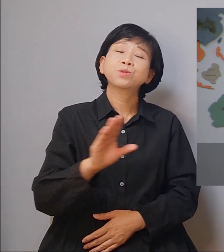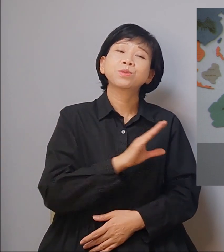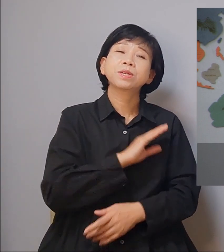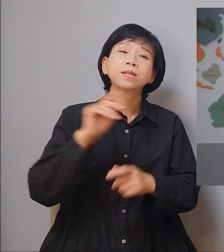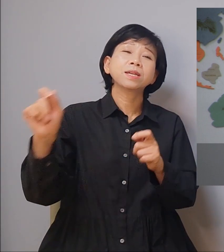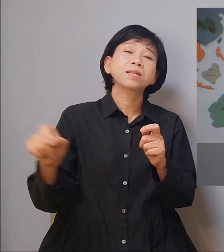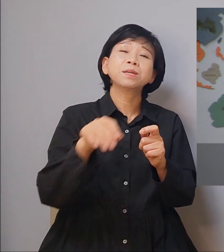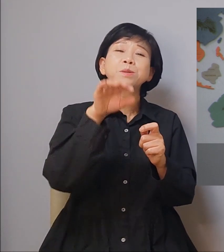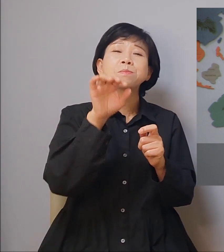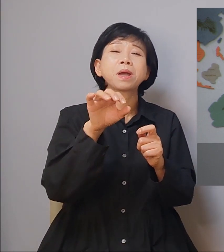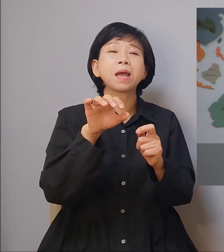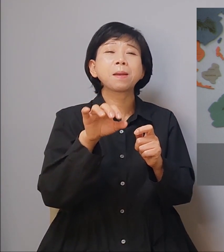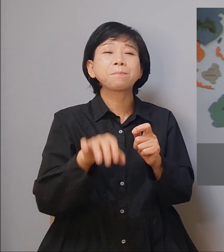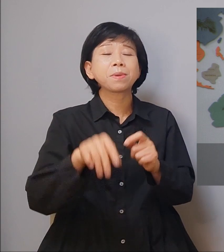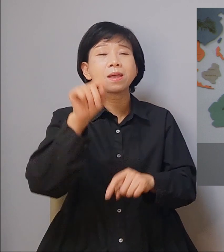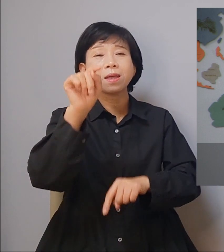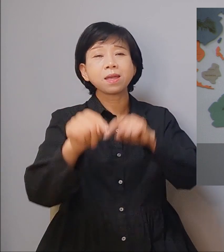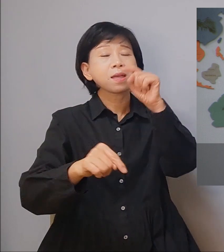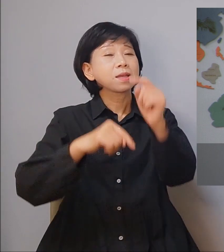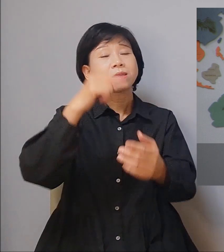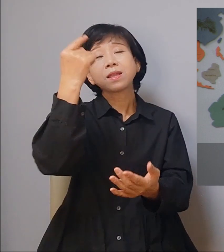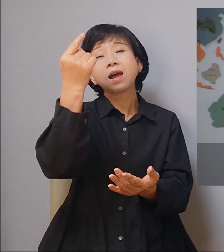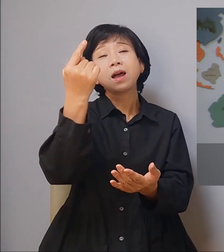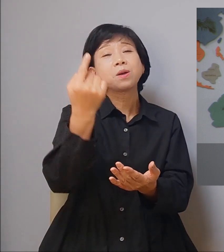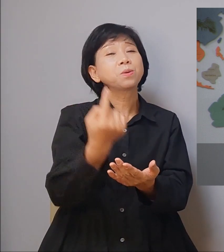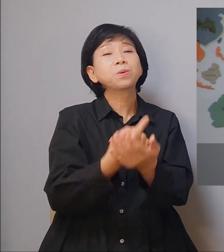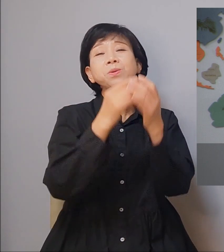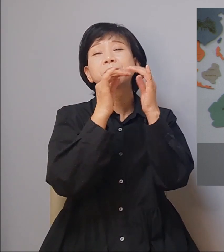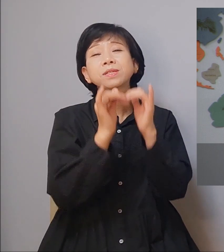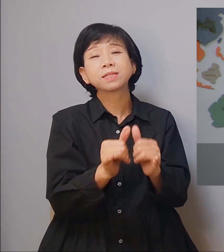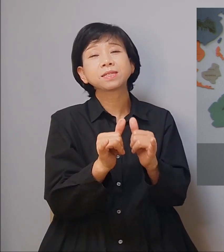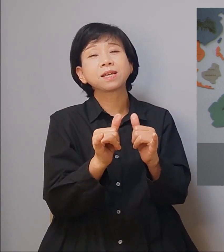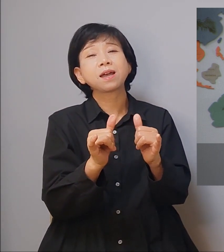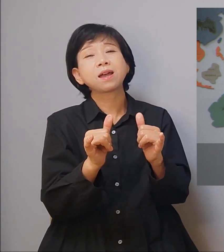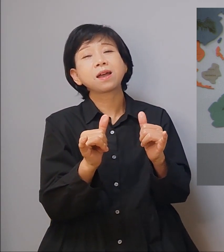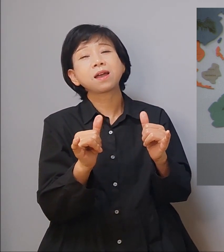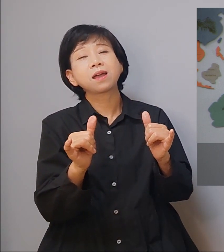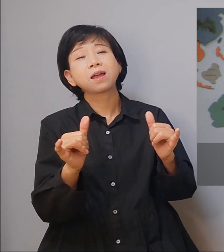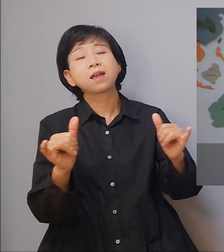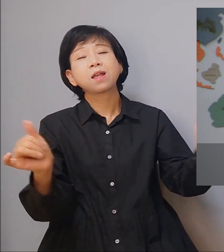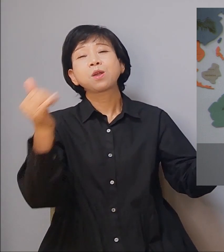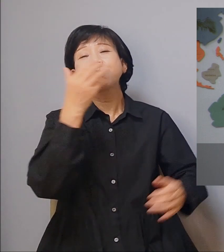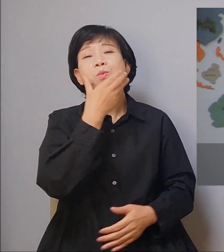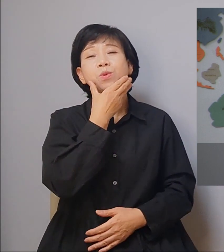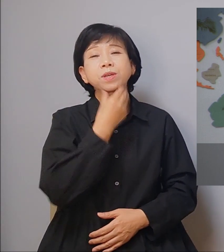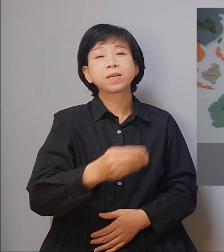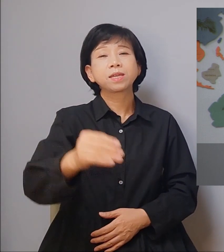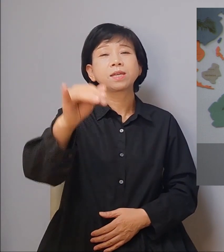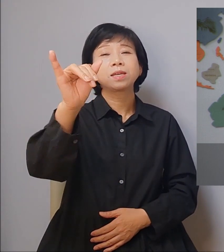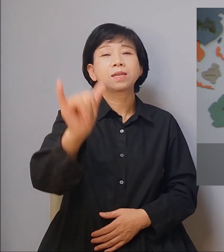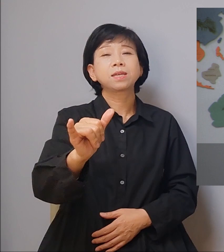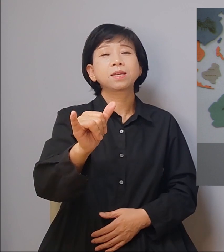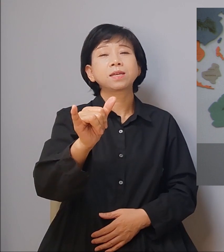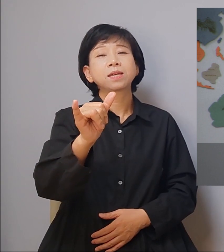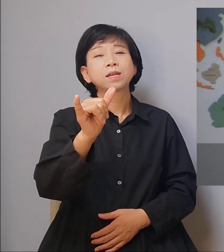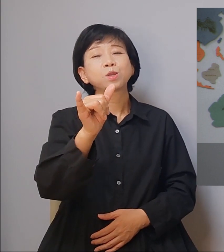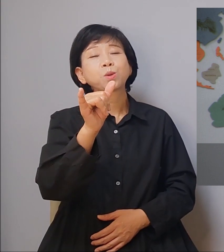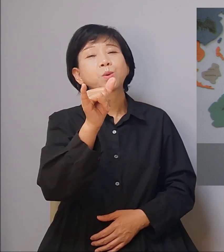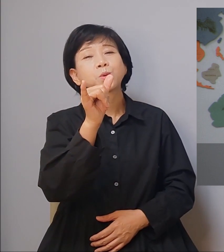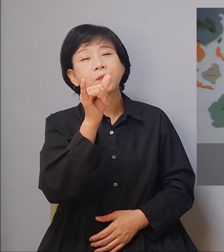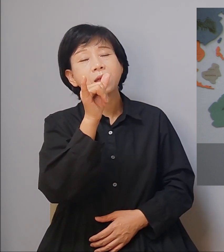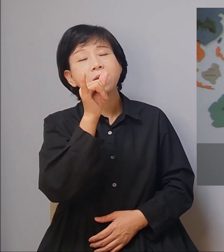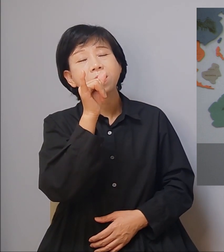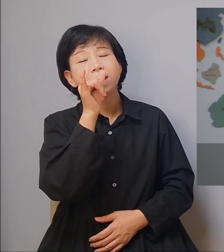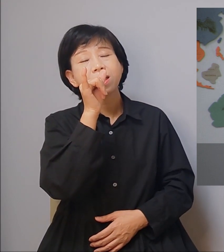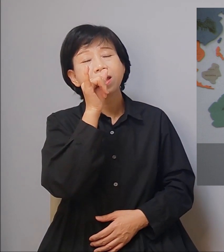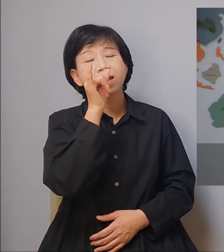예수 이름 앞에 나오는 자 복이 우리 한 번 더 찬양할까요? 우리 두